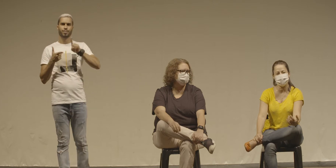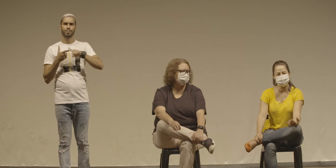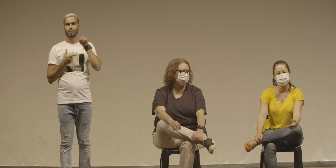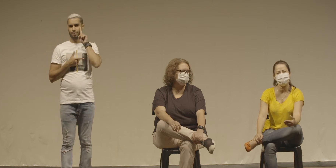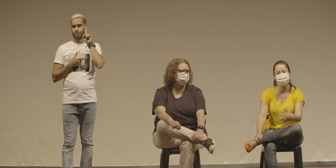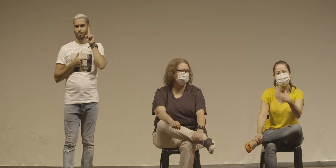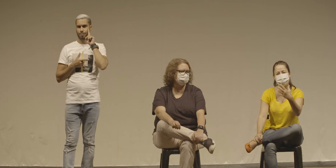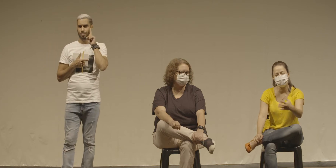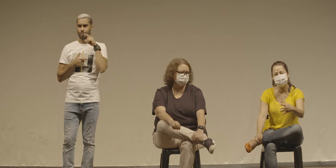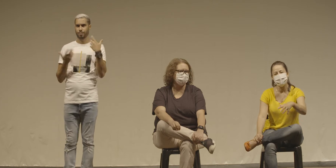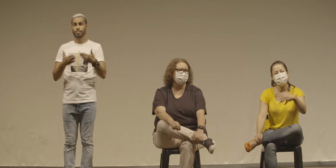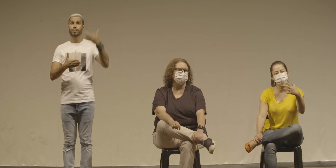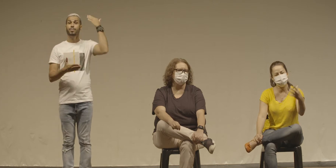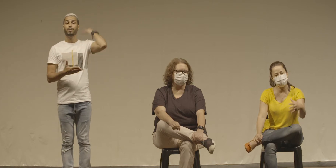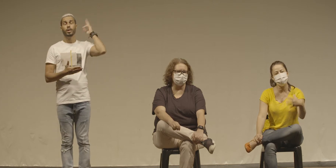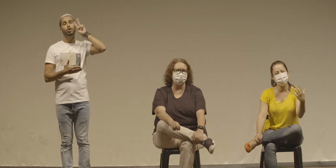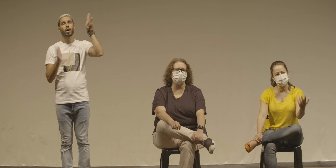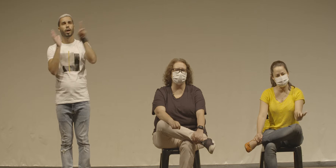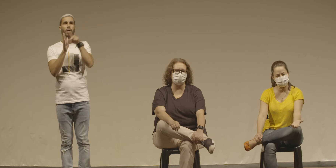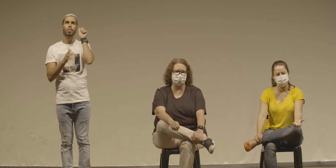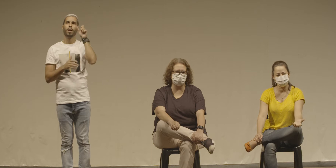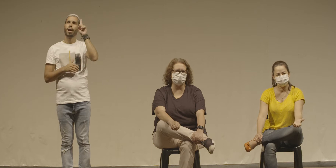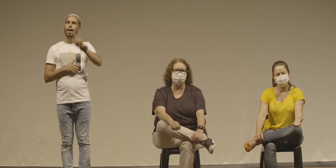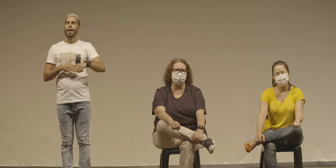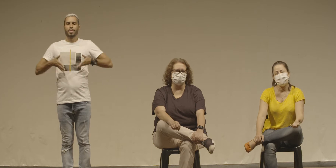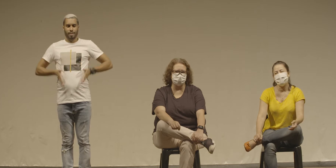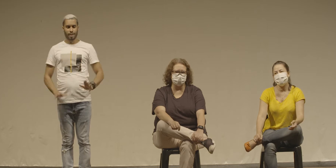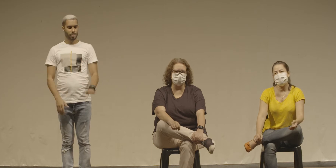nascido para casar e ser a mãe dos filhos da nação.